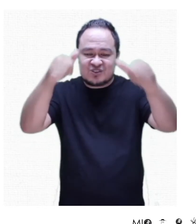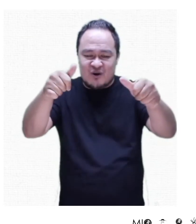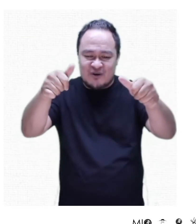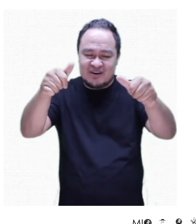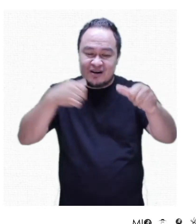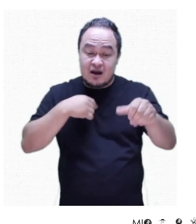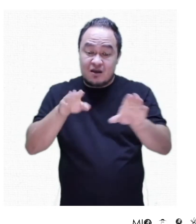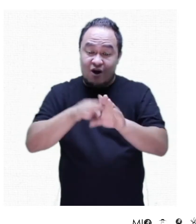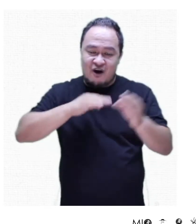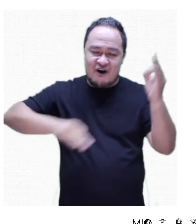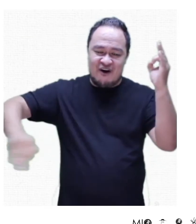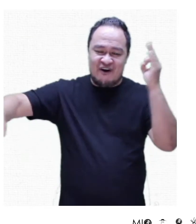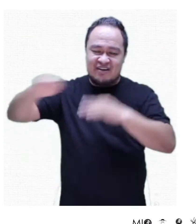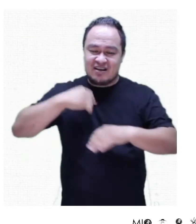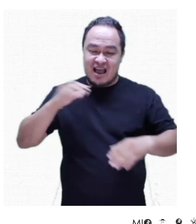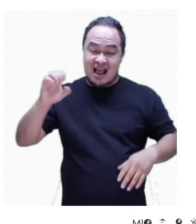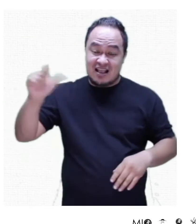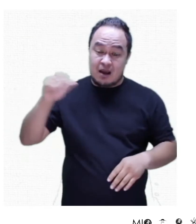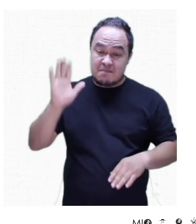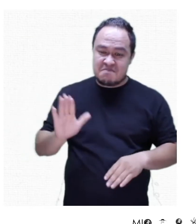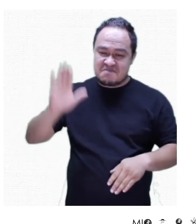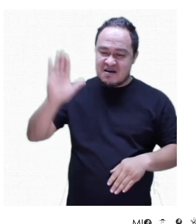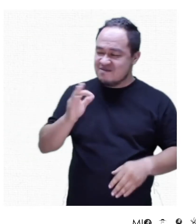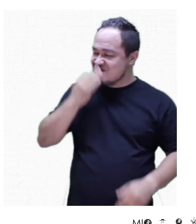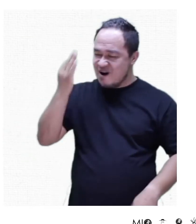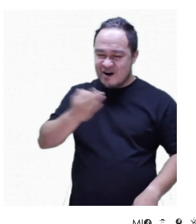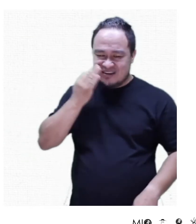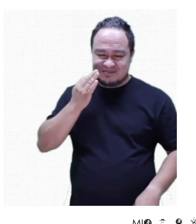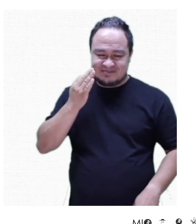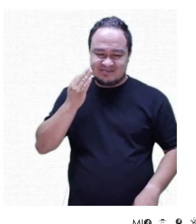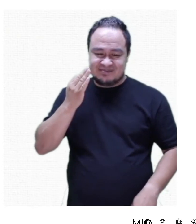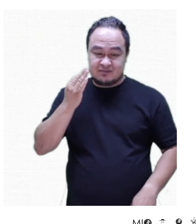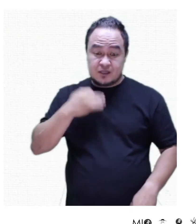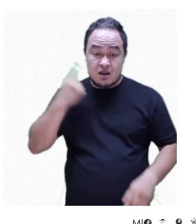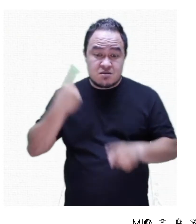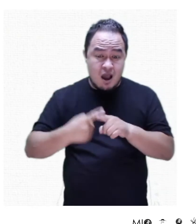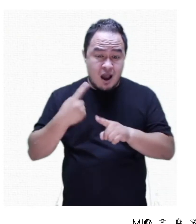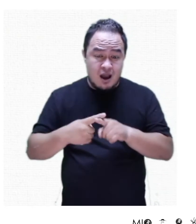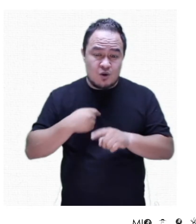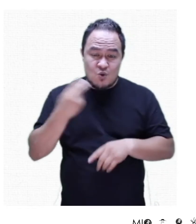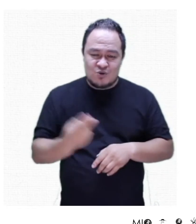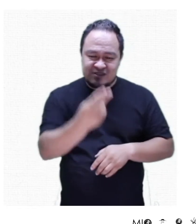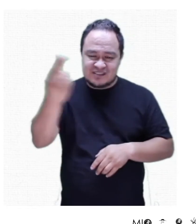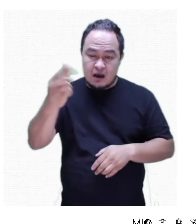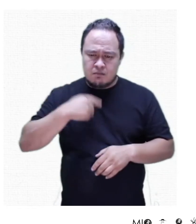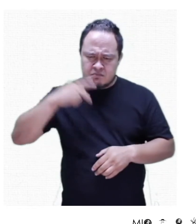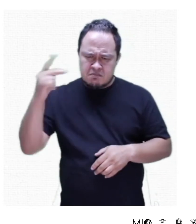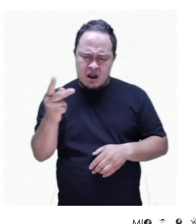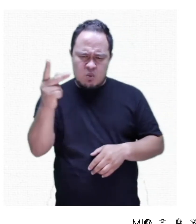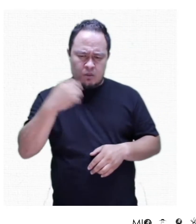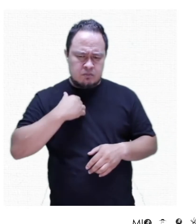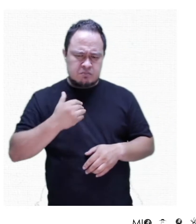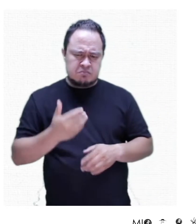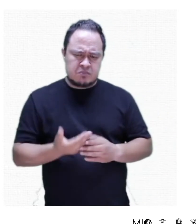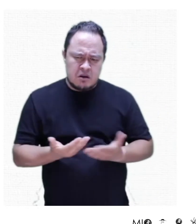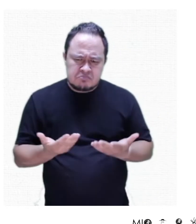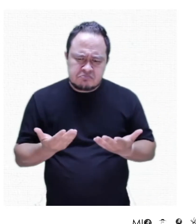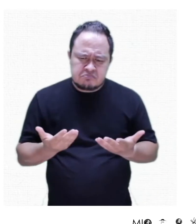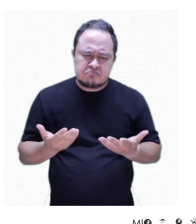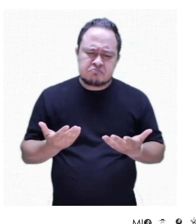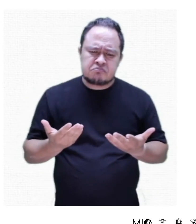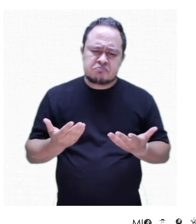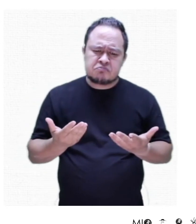atención. Todas ellas se parecían a su flor. «¿Quiénes son ustedes?», les preguntó